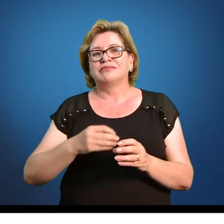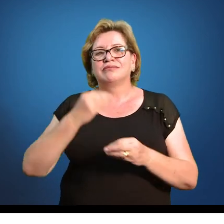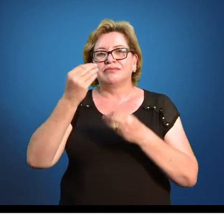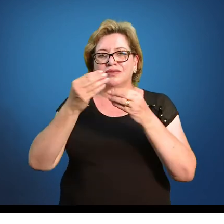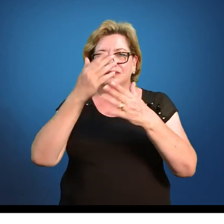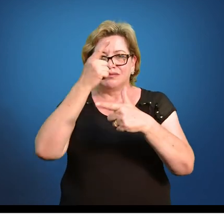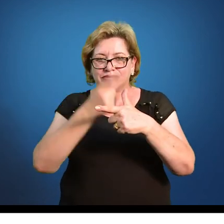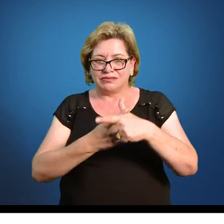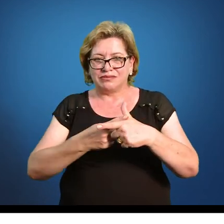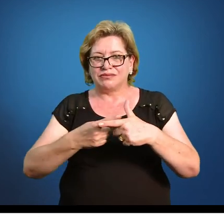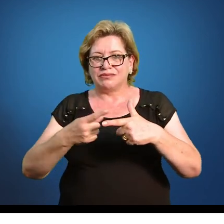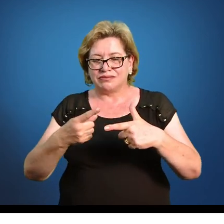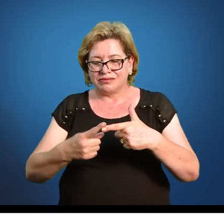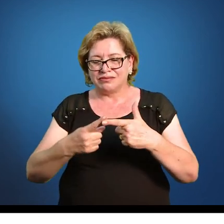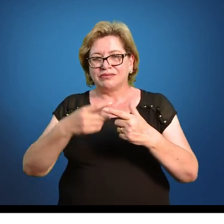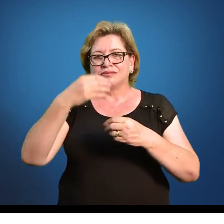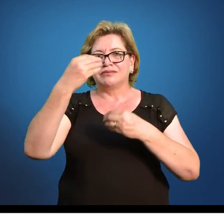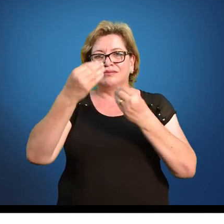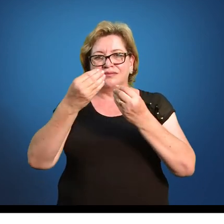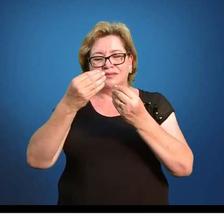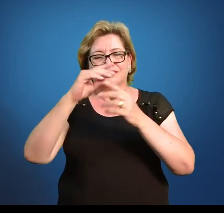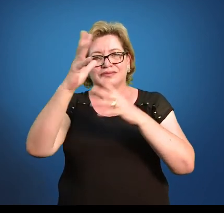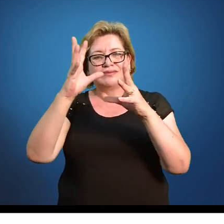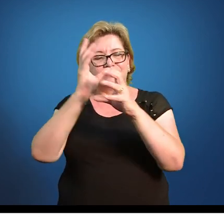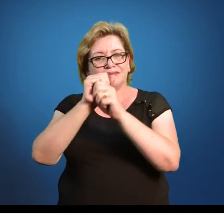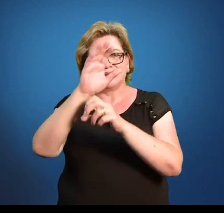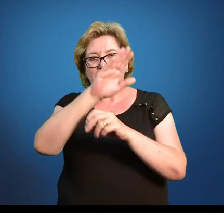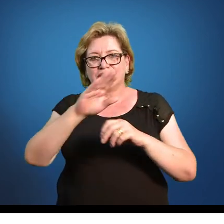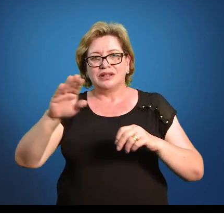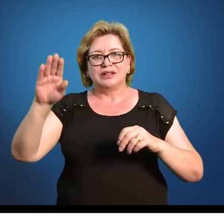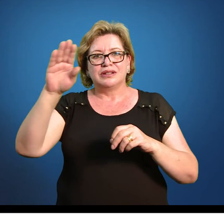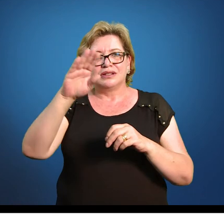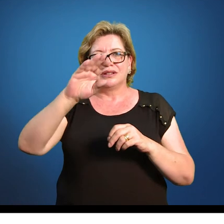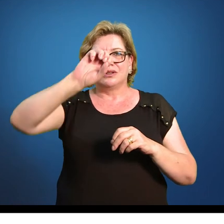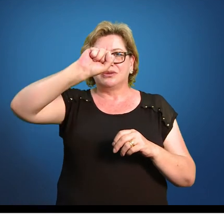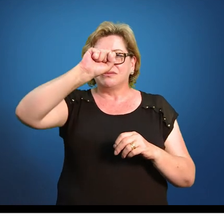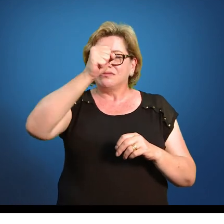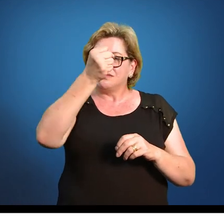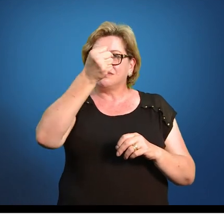360, e vou fazer essa soma geral, que vai dar